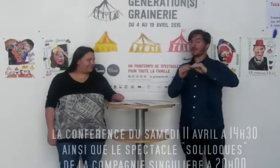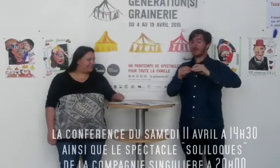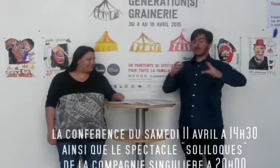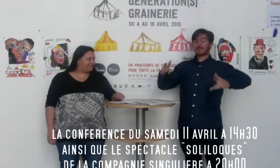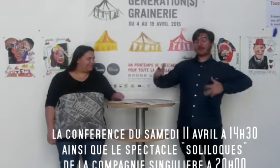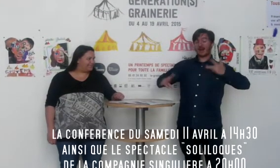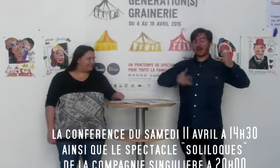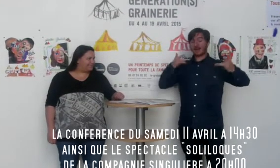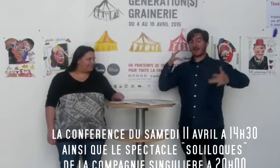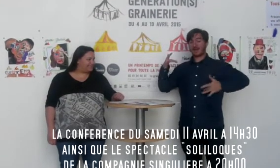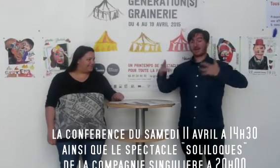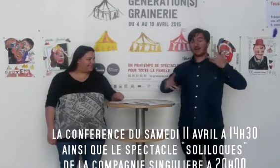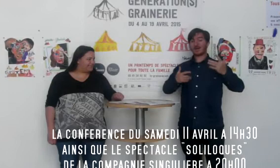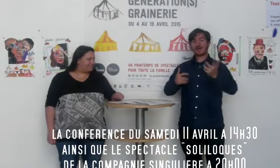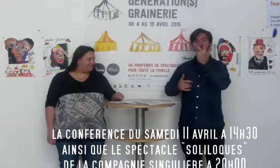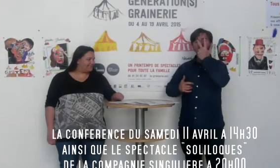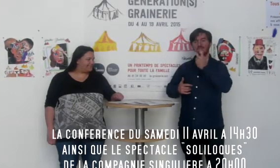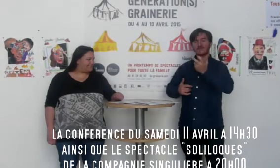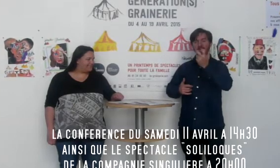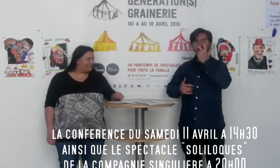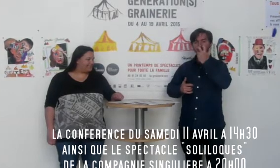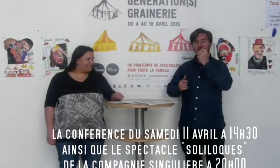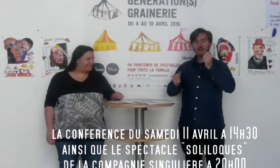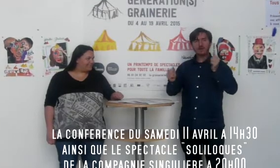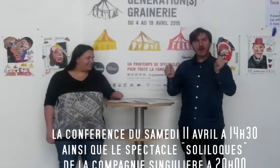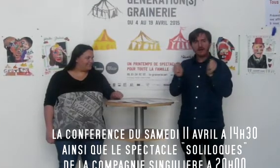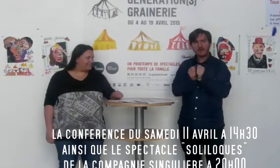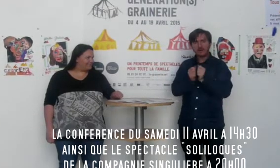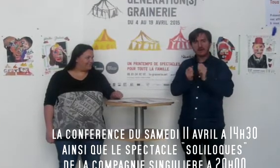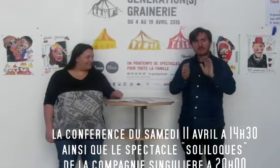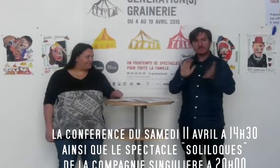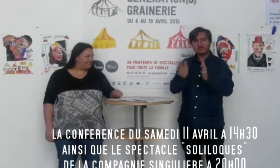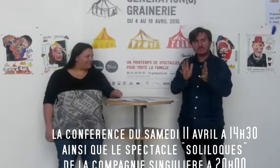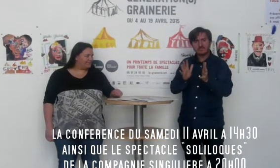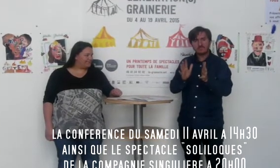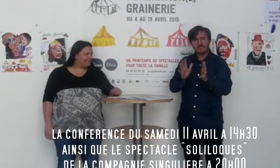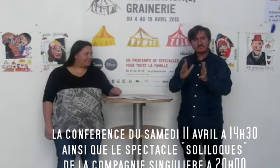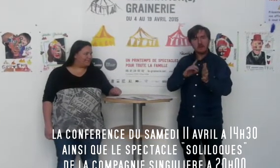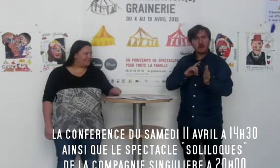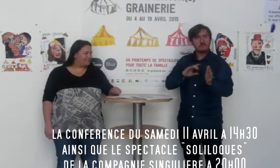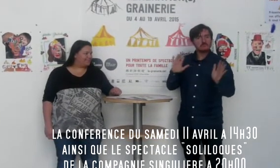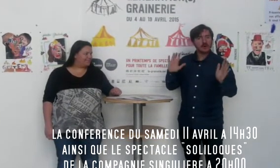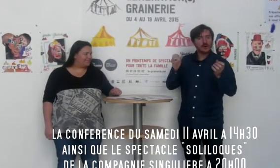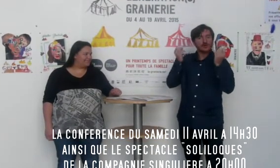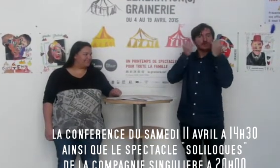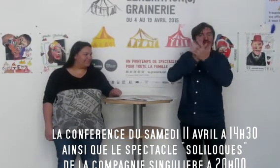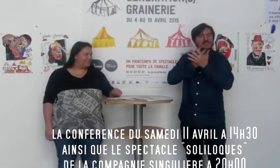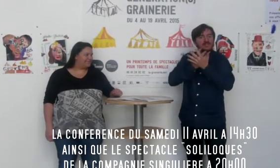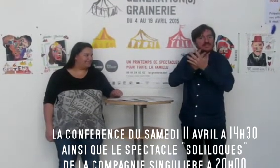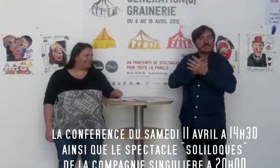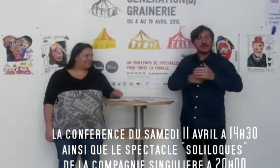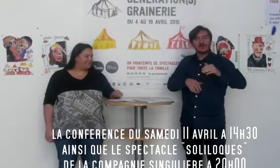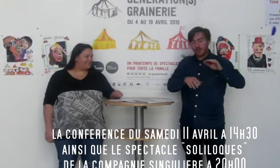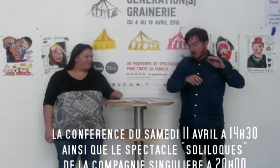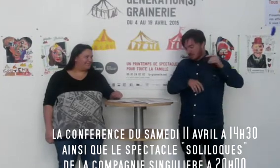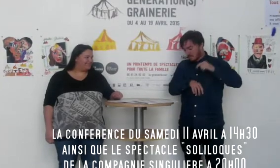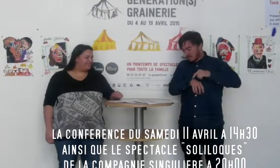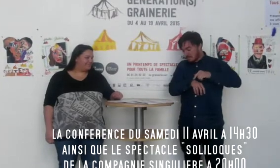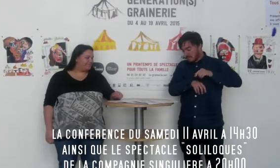Suivi d'un spectacle de cirque de la compagnie Singulière à 20h. Venez donc nous rencontrer le 11 et 12 avril